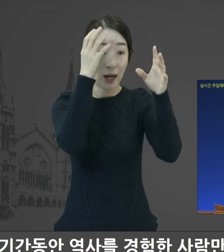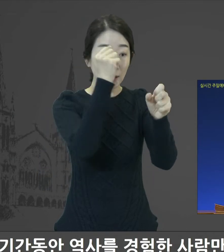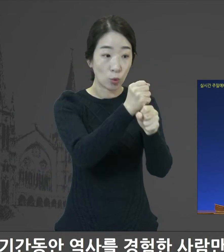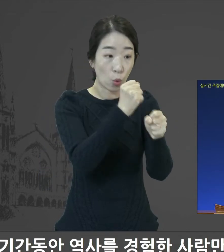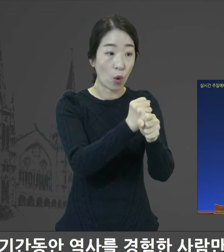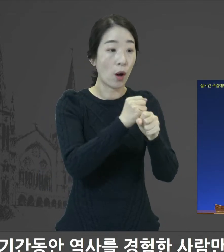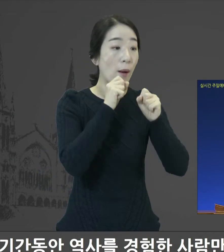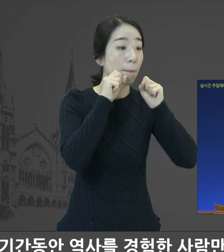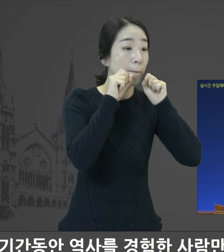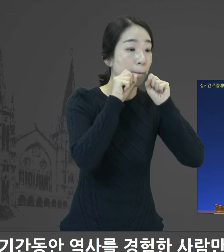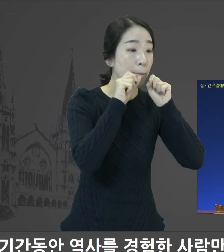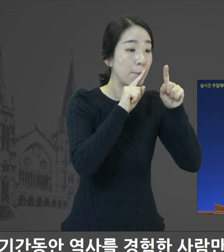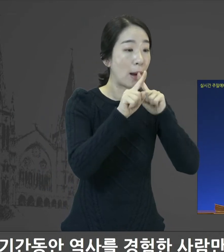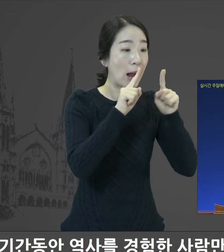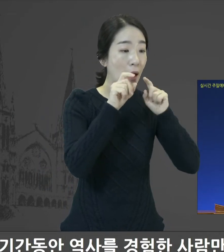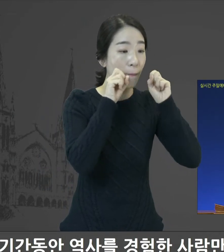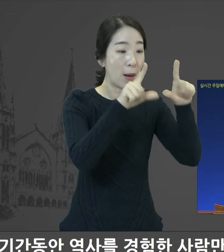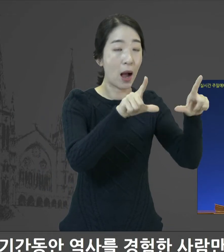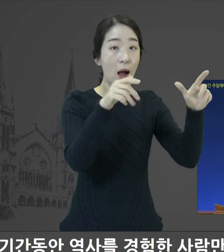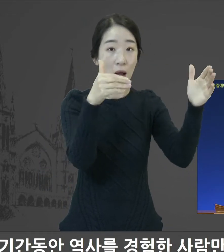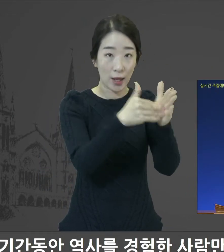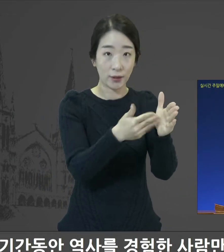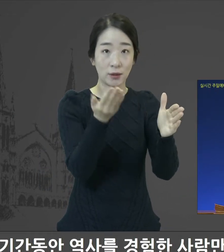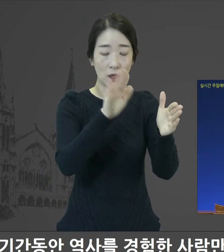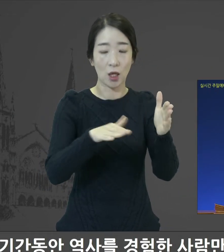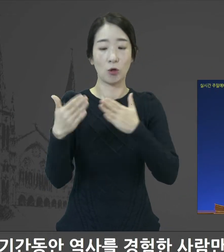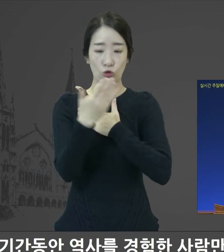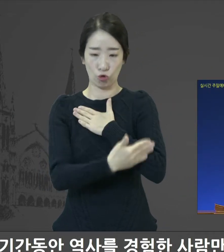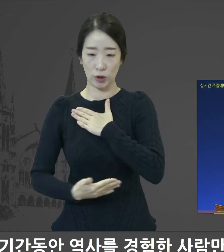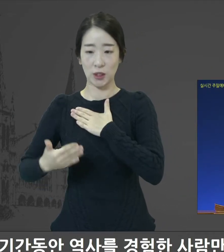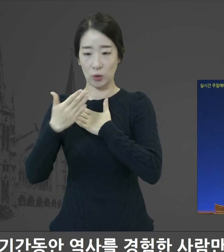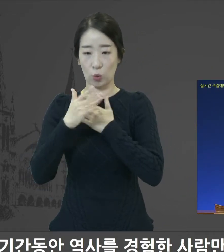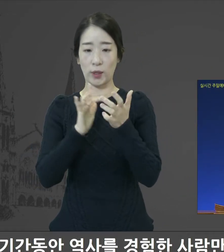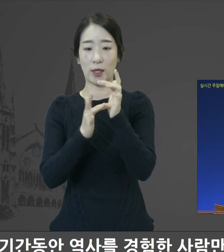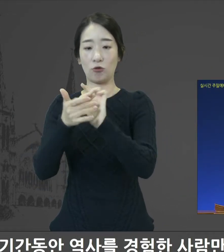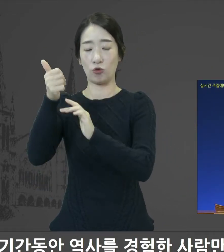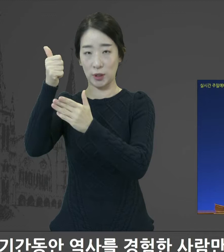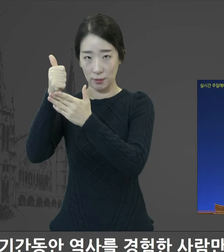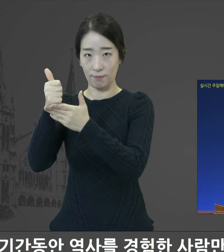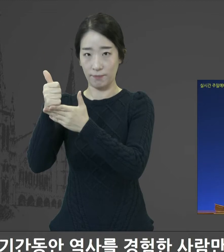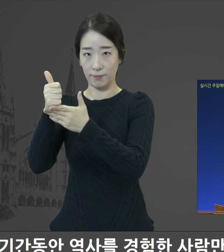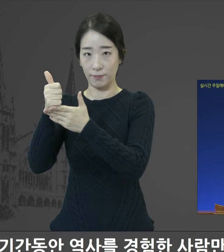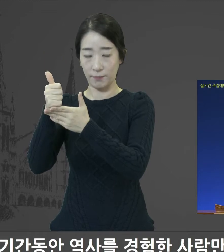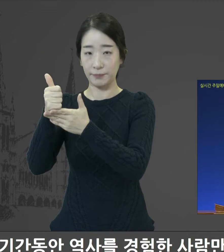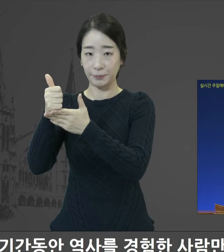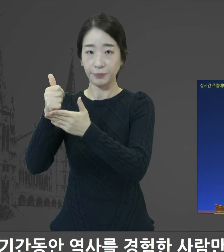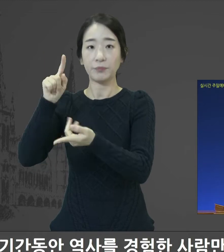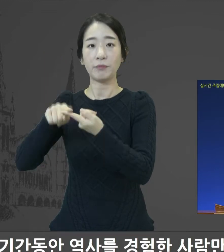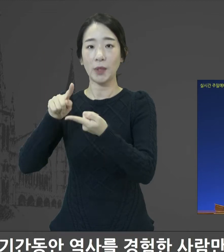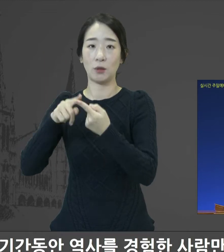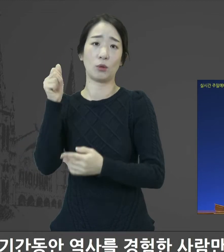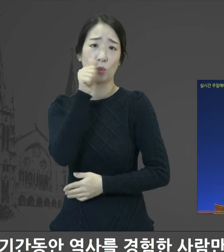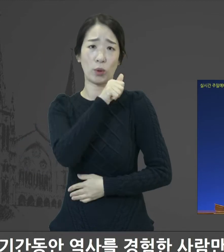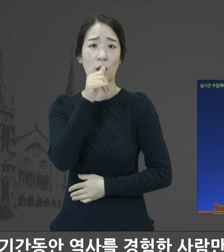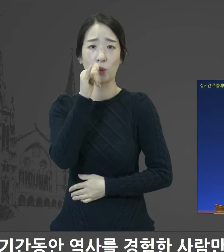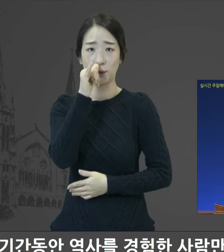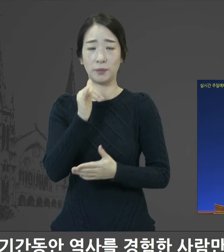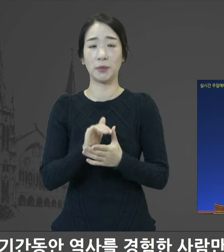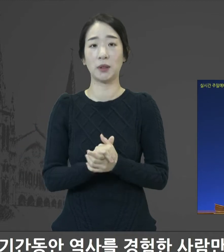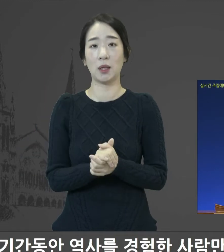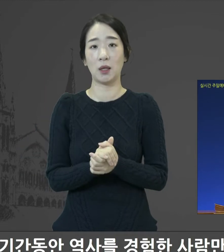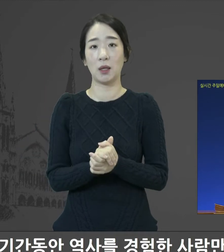창조했는데 그 말씀이 육신이 되었다, 이렇게 선포하는 겁니다. 놀랍죠? 요한복음 1장 찾을 수 있는 분들은